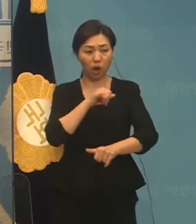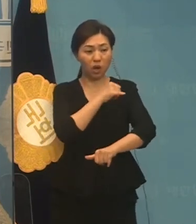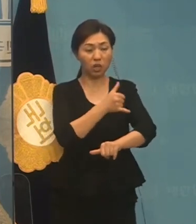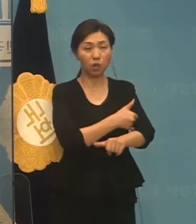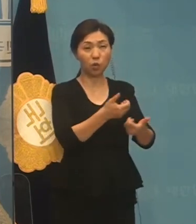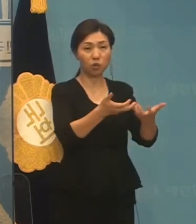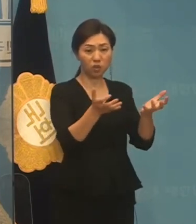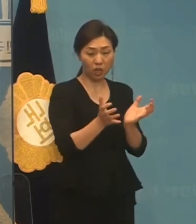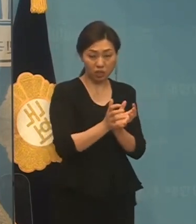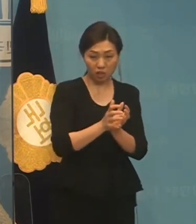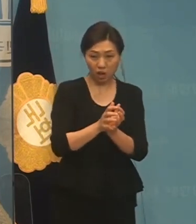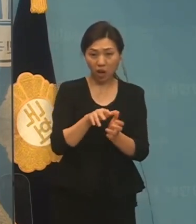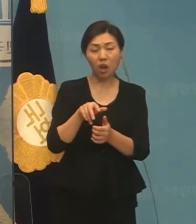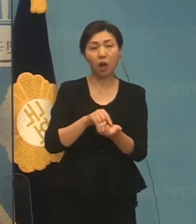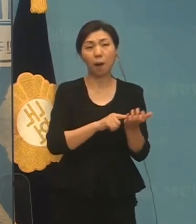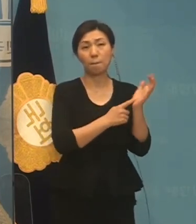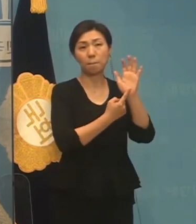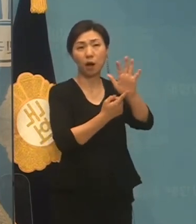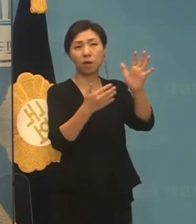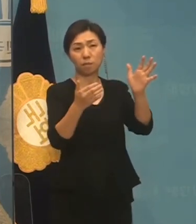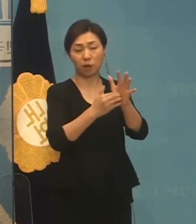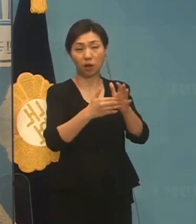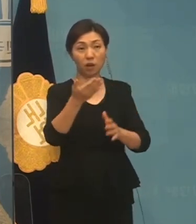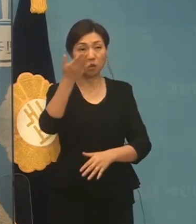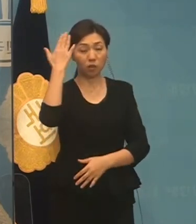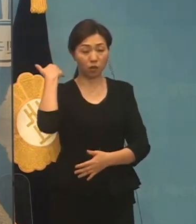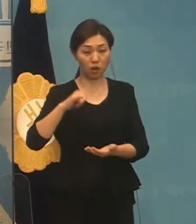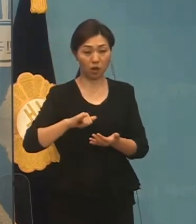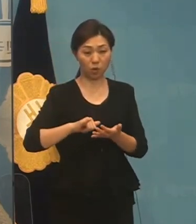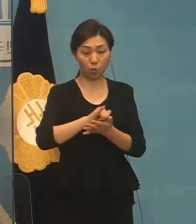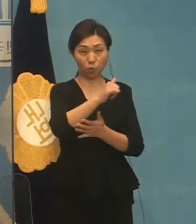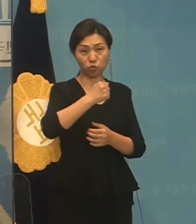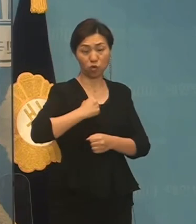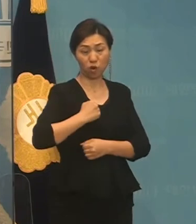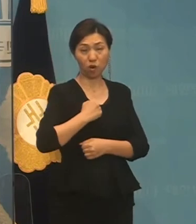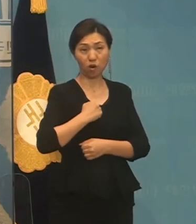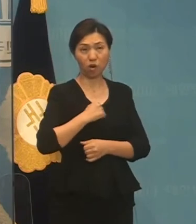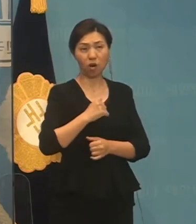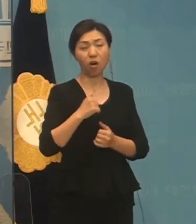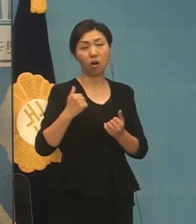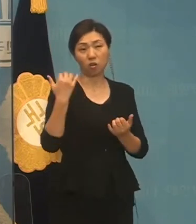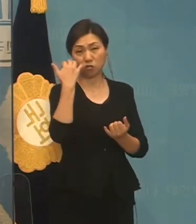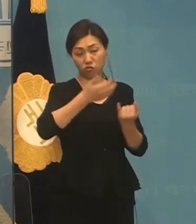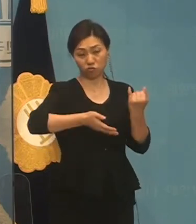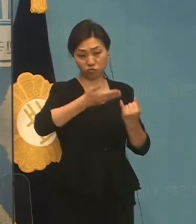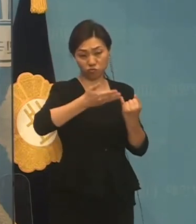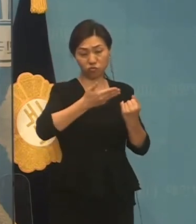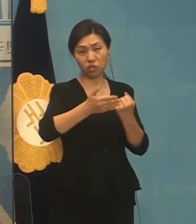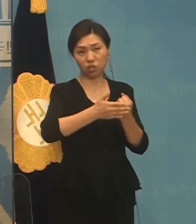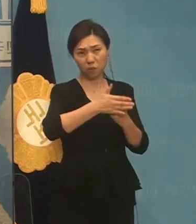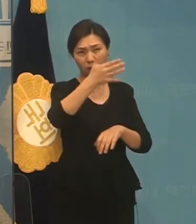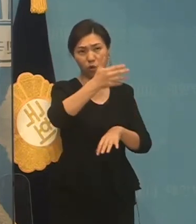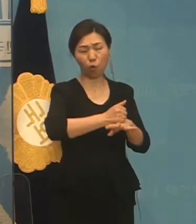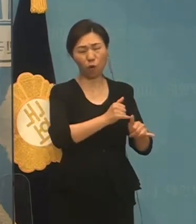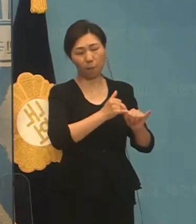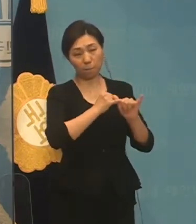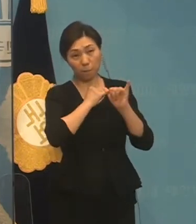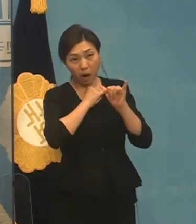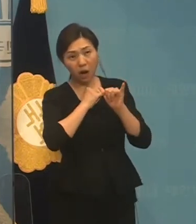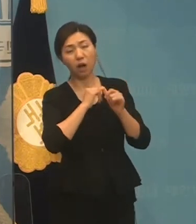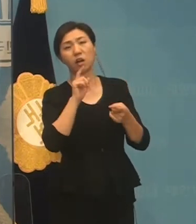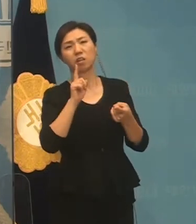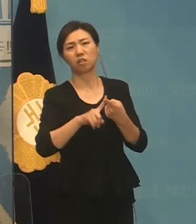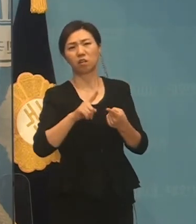지난 5월 공군 성추행 피해자가 사망하면서 대통령은 성역 없는 엄정 수사를